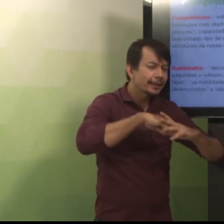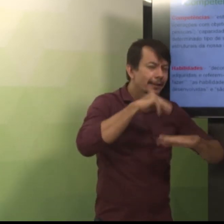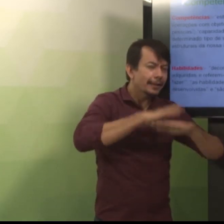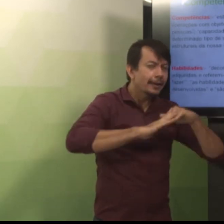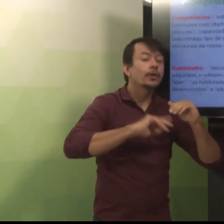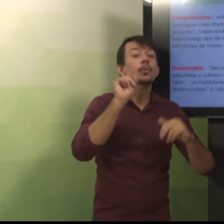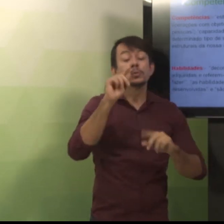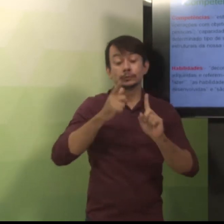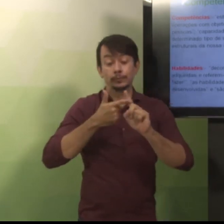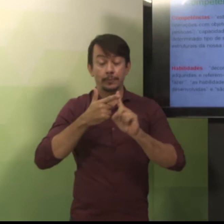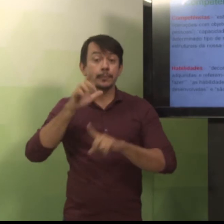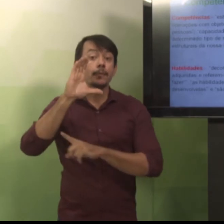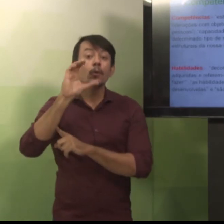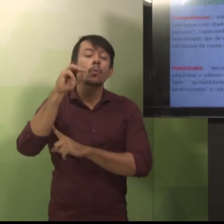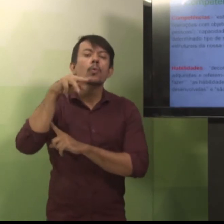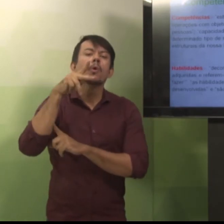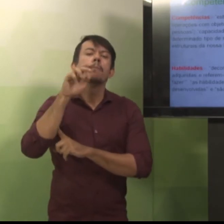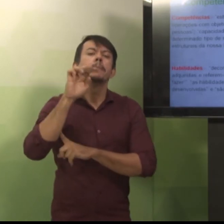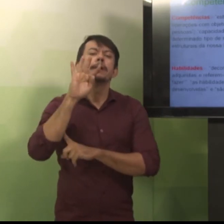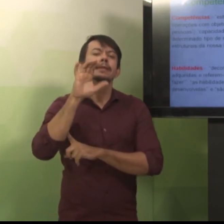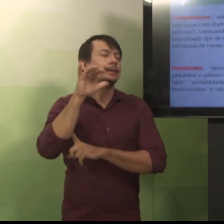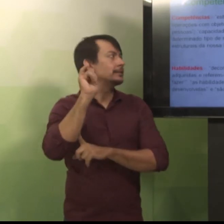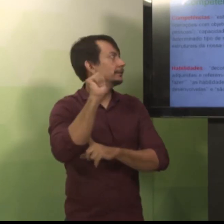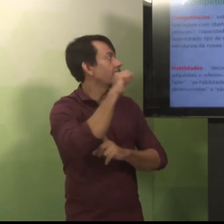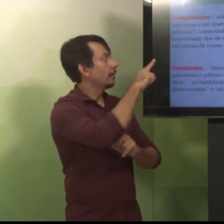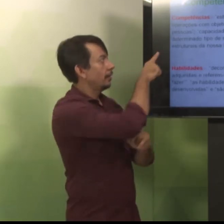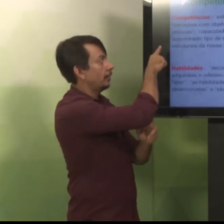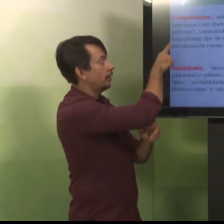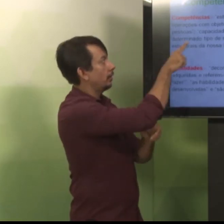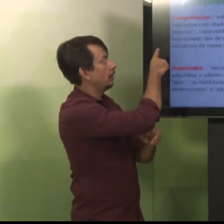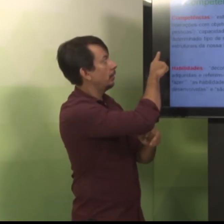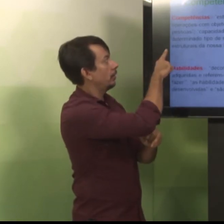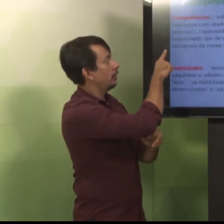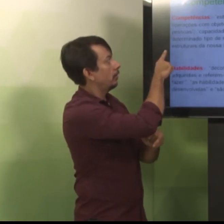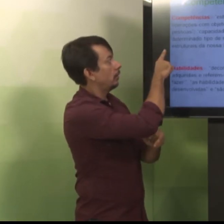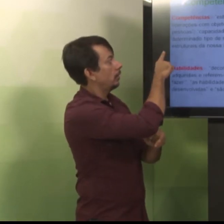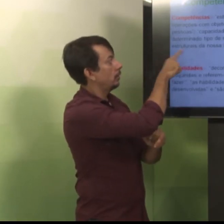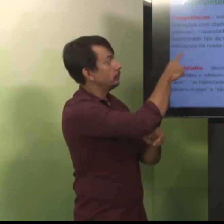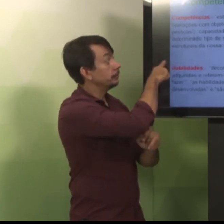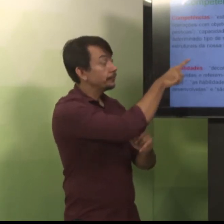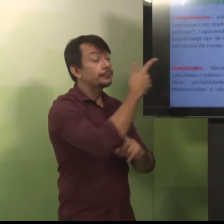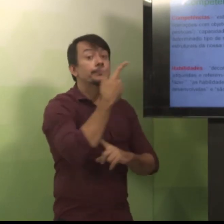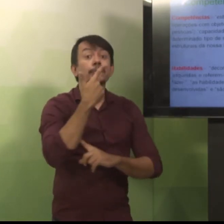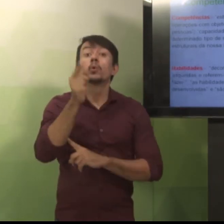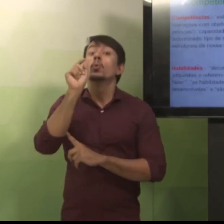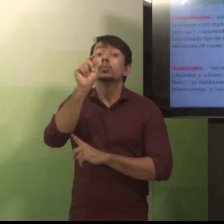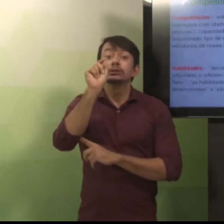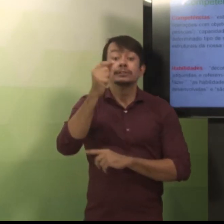Competência e habilidade. Vejam, a competência